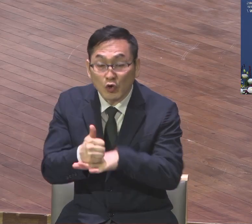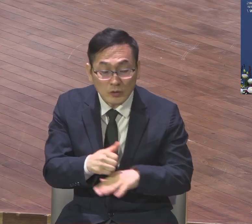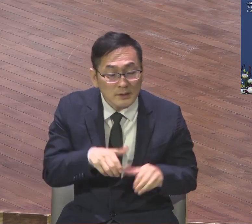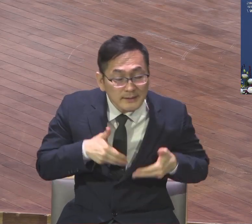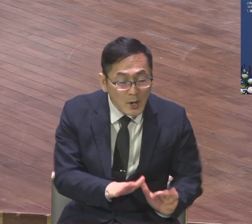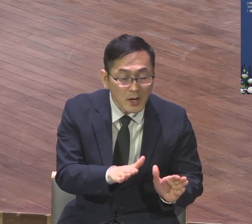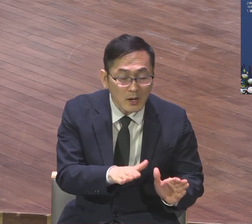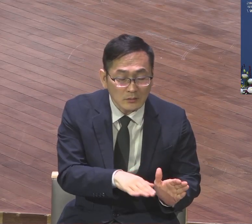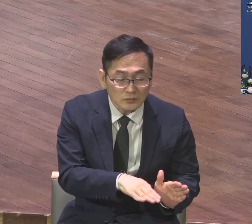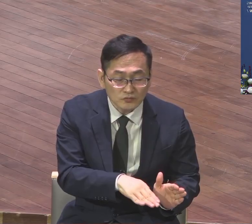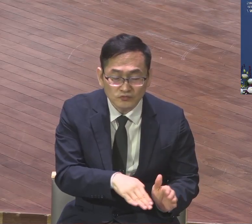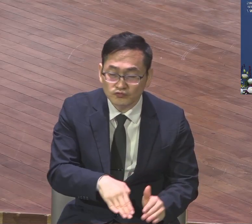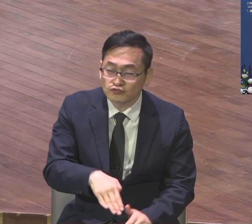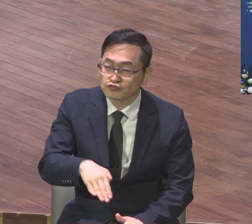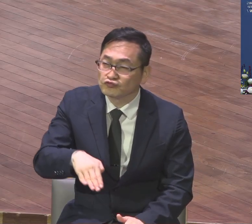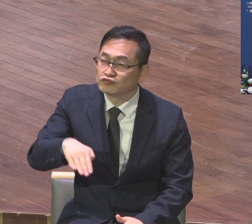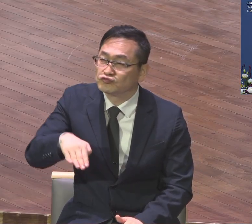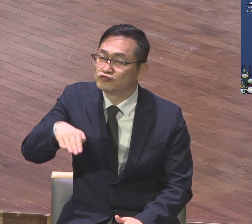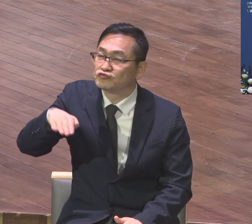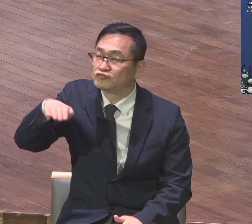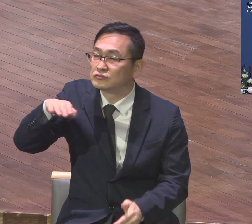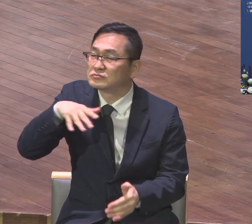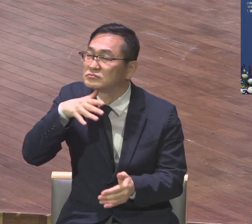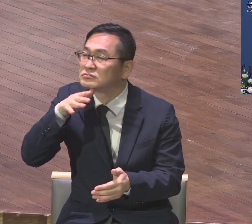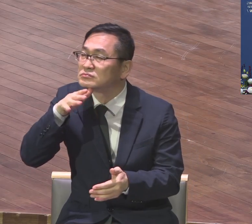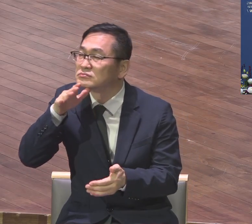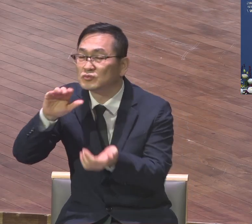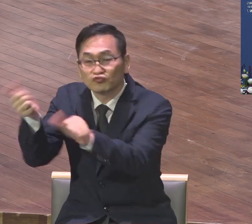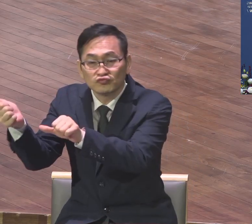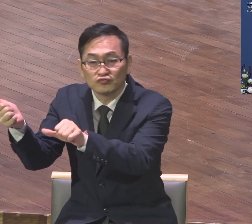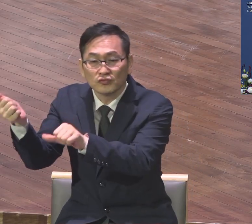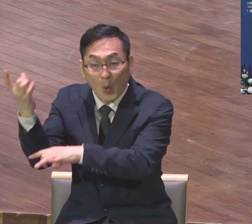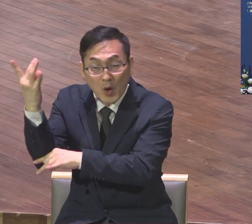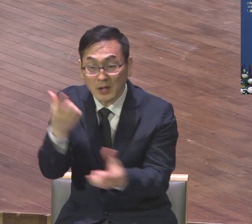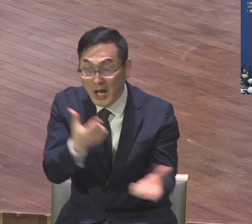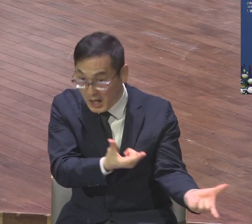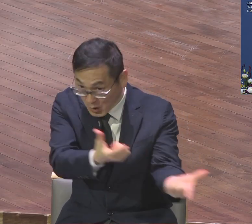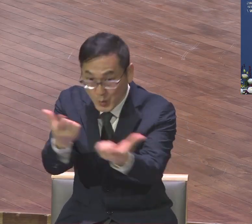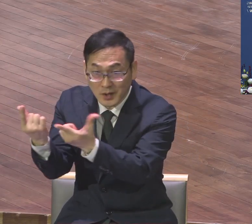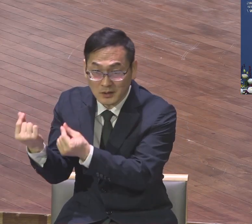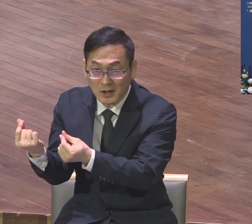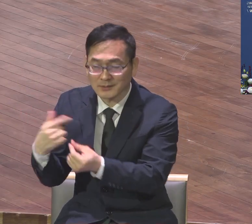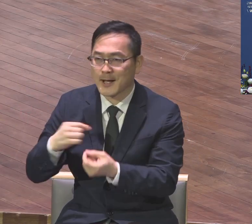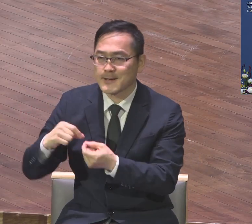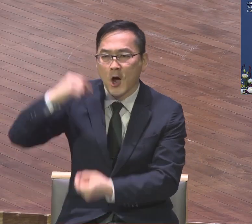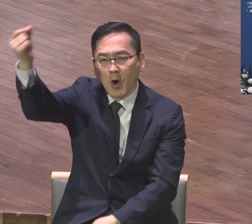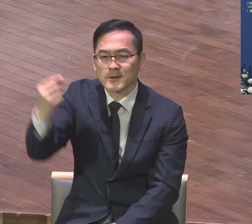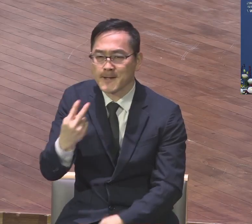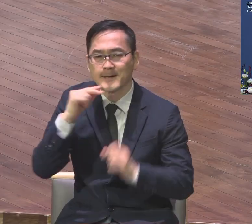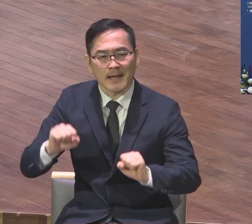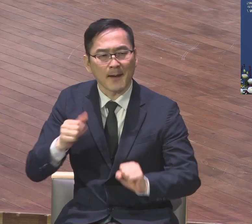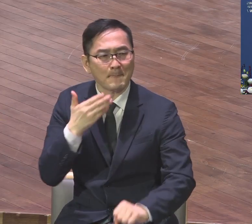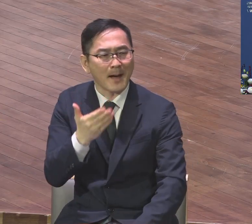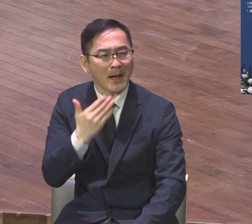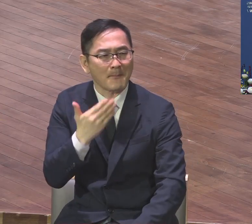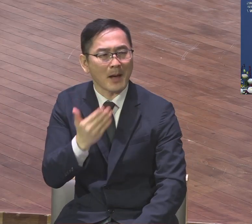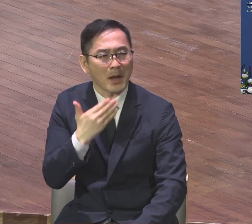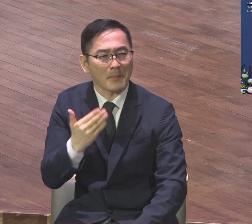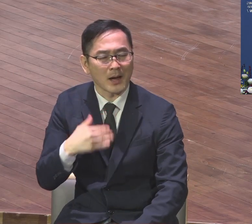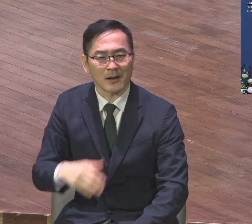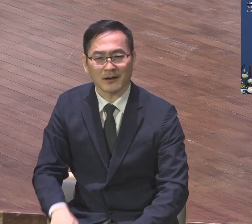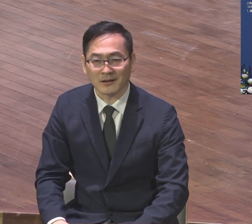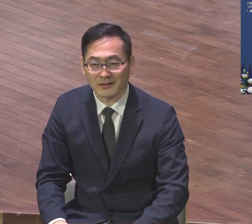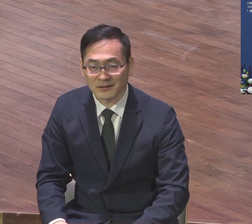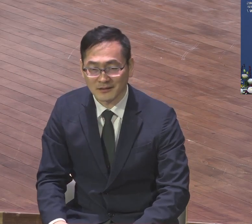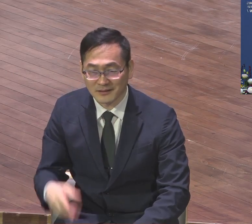무슨 일이 생겨 죽든지 천년만년 살지를 못해요. 살 것 같이 살지요. 안 죽을 것 같이 살지요.